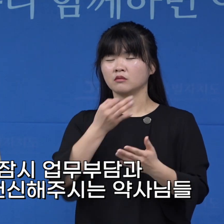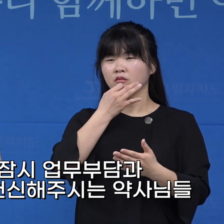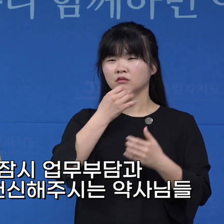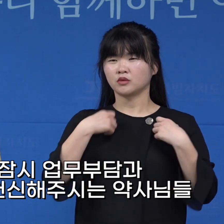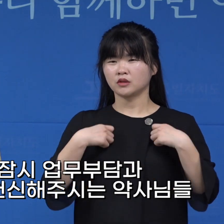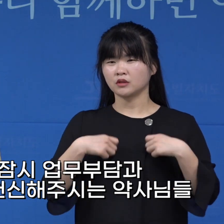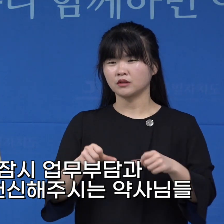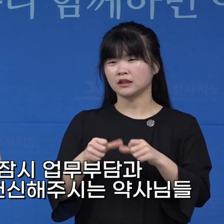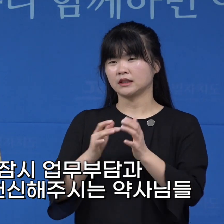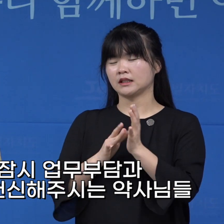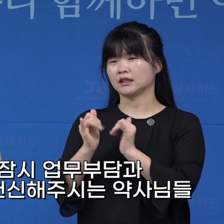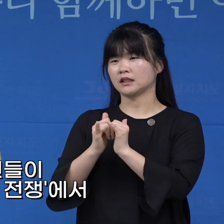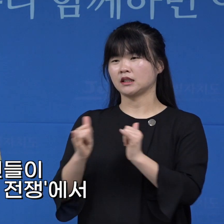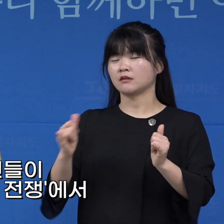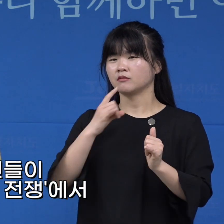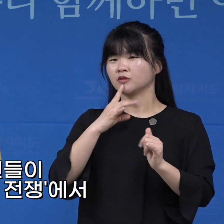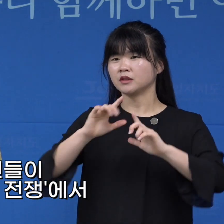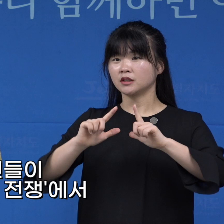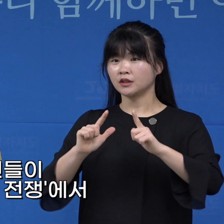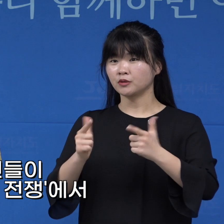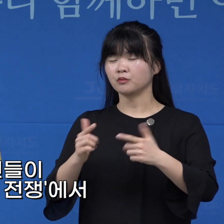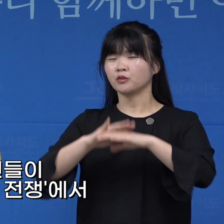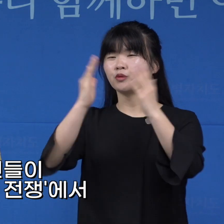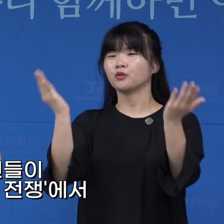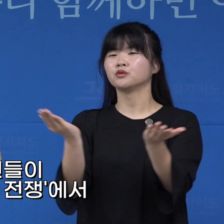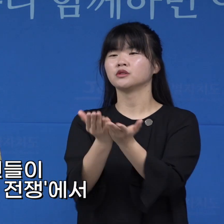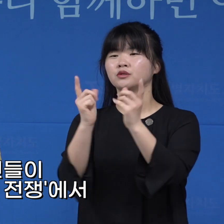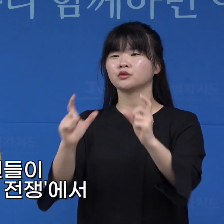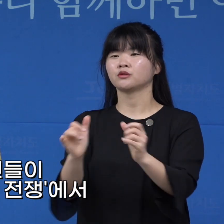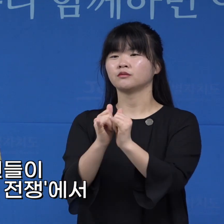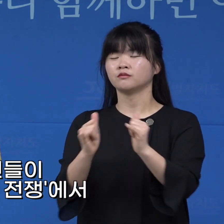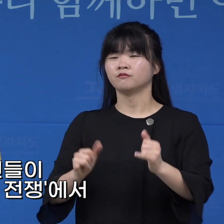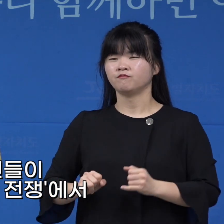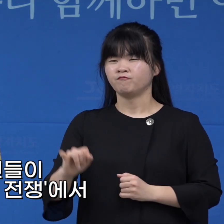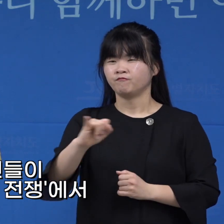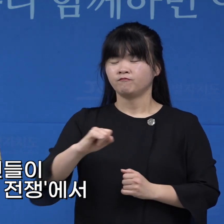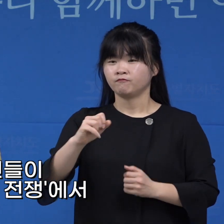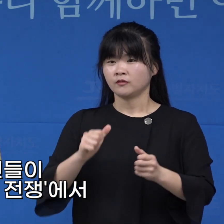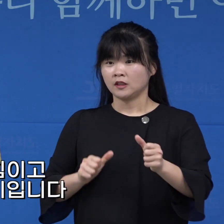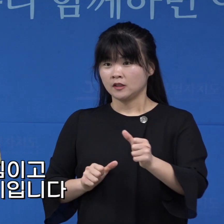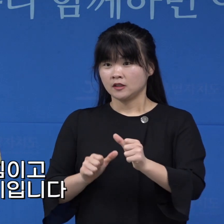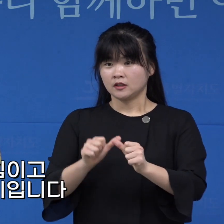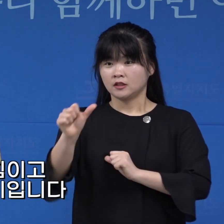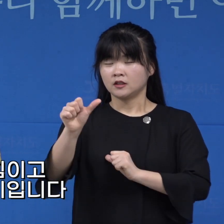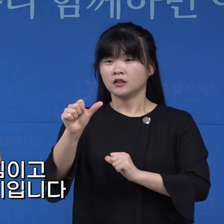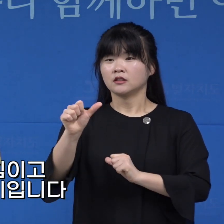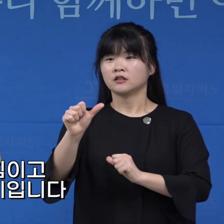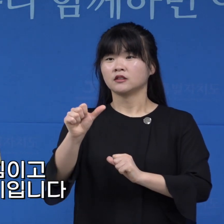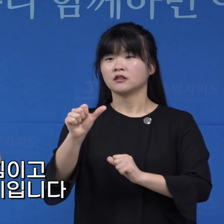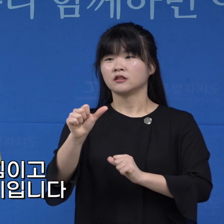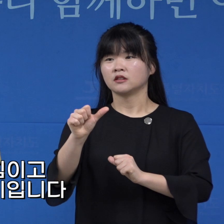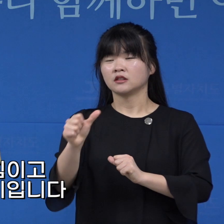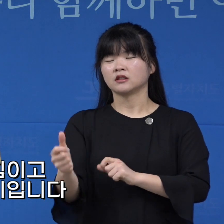주시는 약사님들을 비롯한 모든 도민들이 바이러스와의 전쟁에서 가장 큰